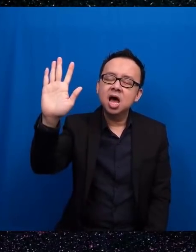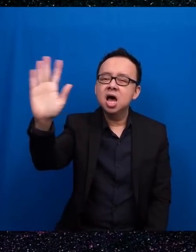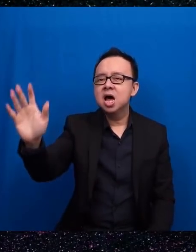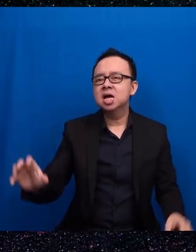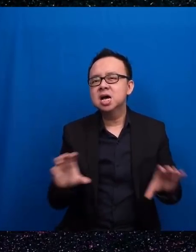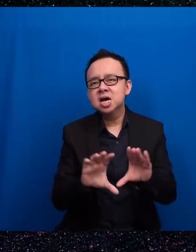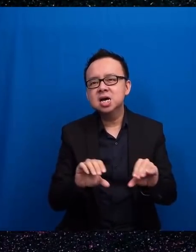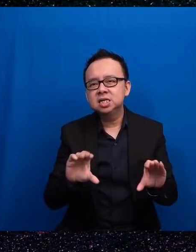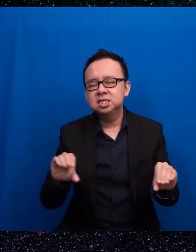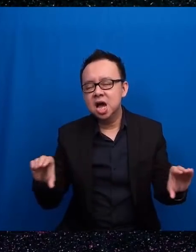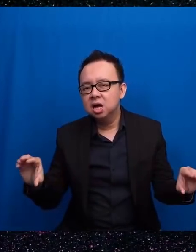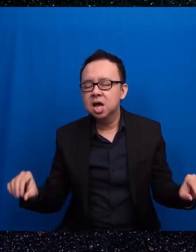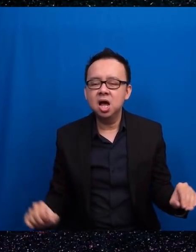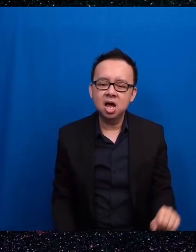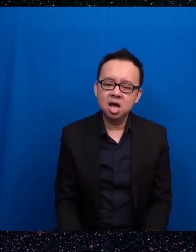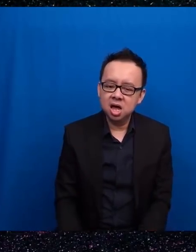Dia